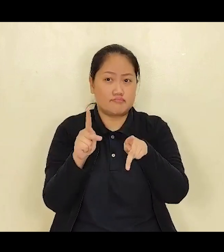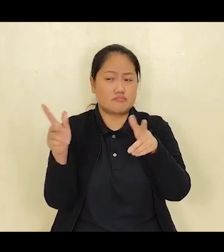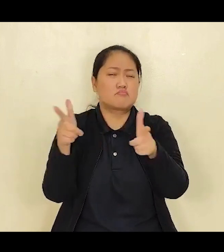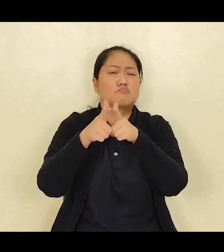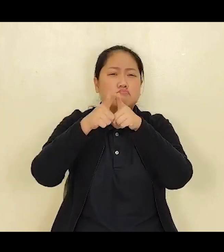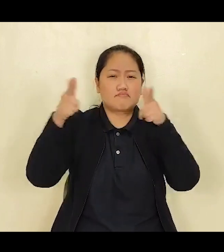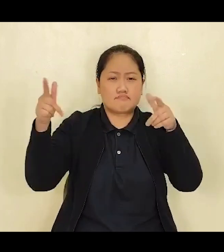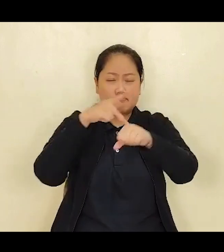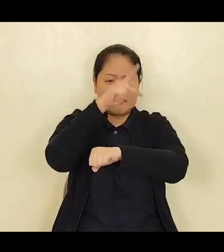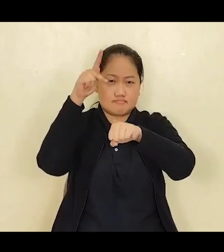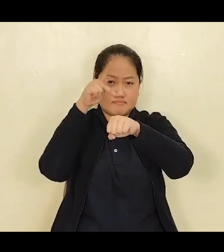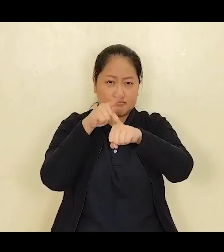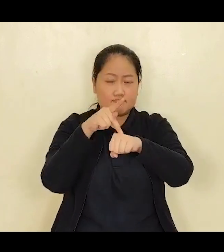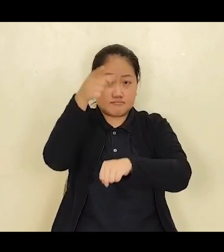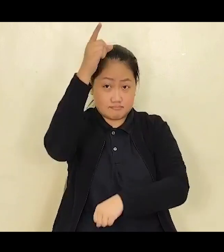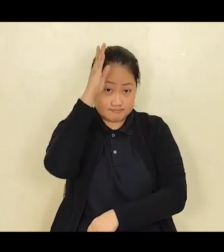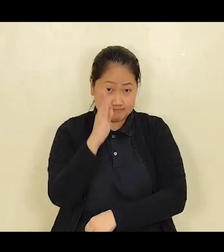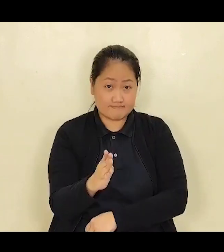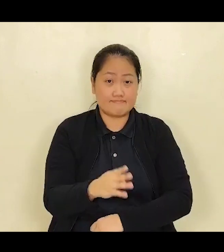ng langit."